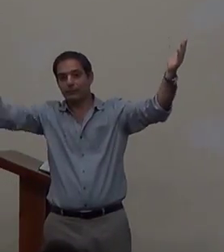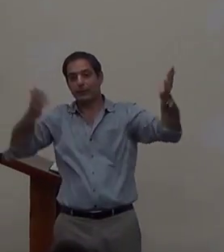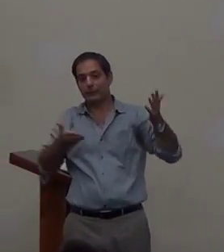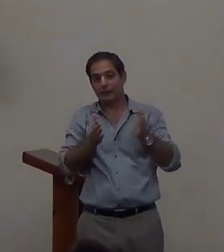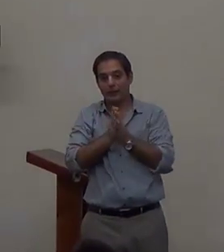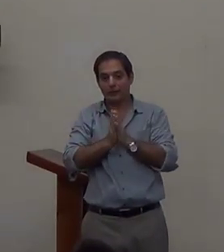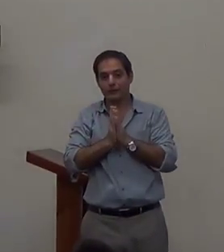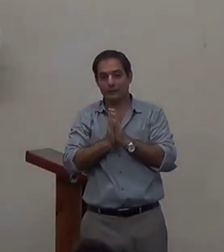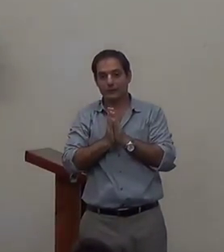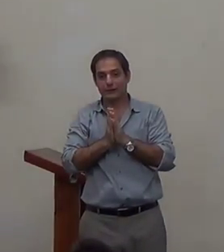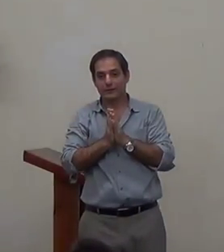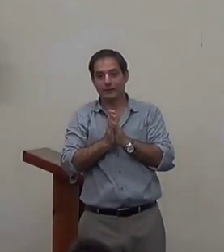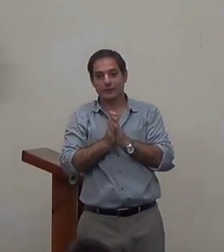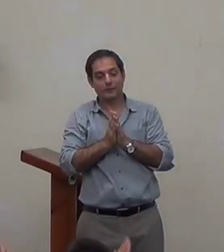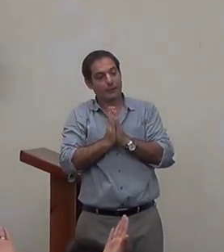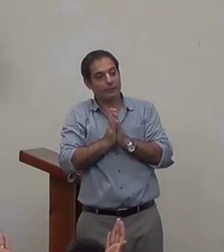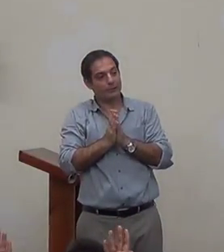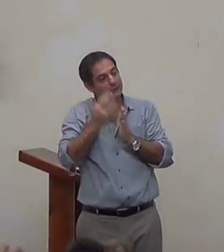¿Maybe estaba